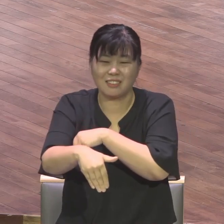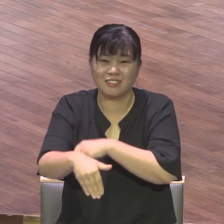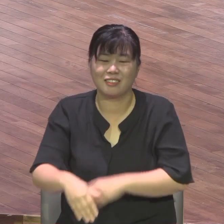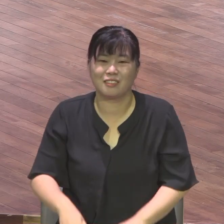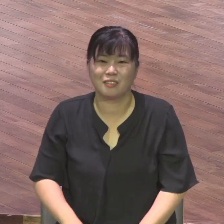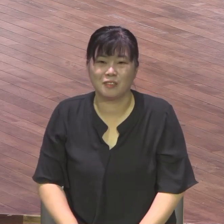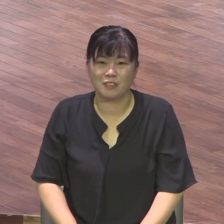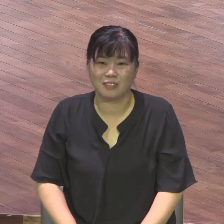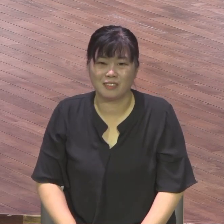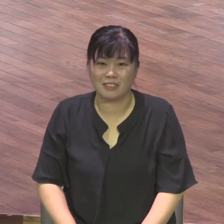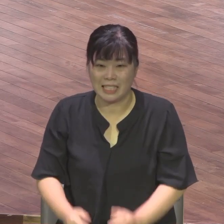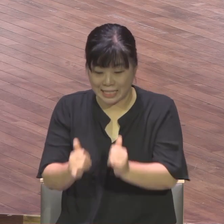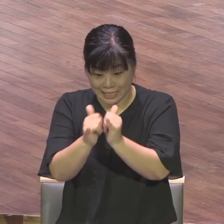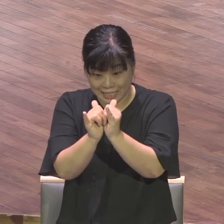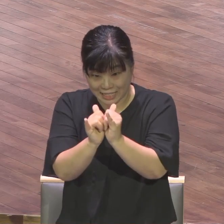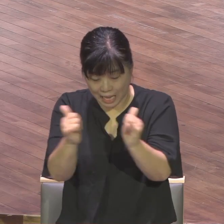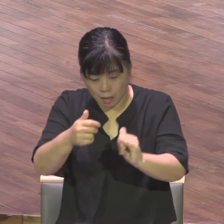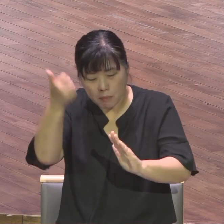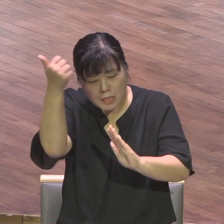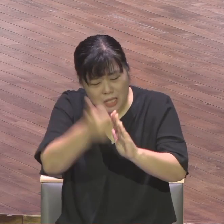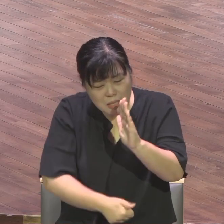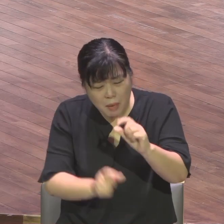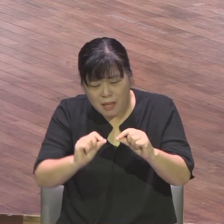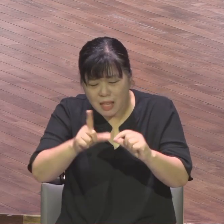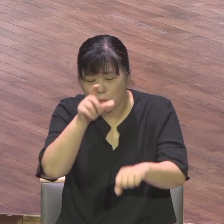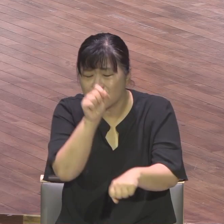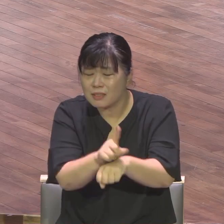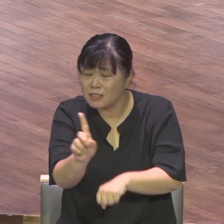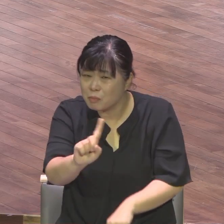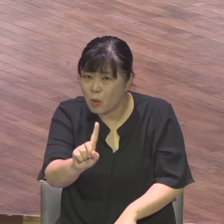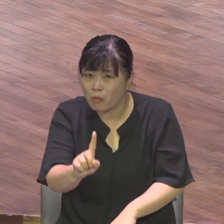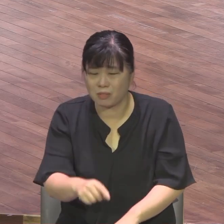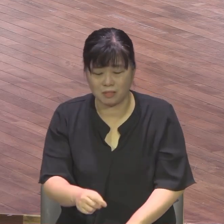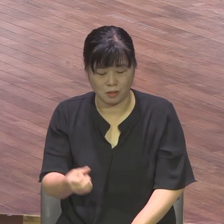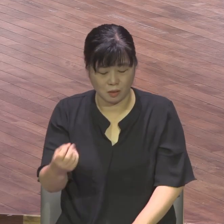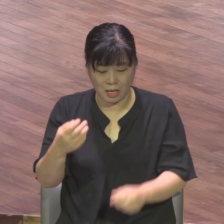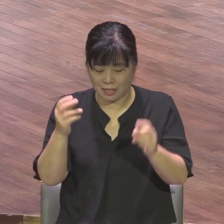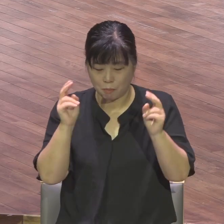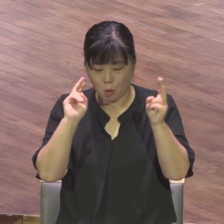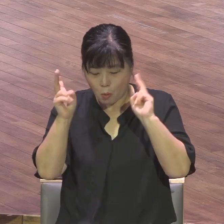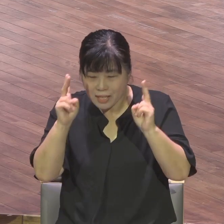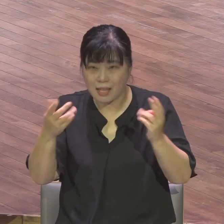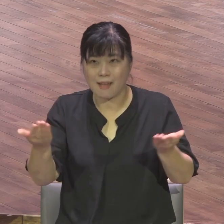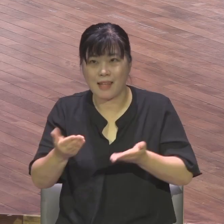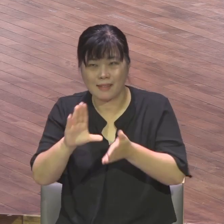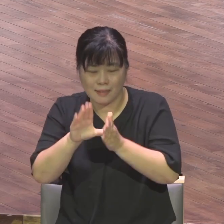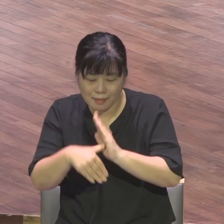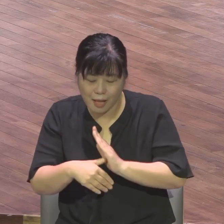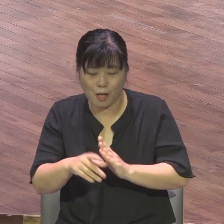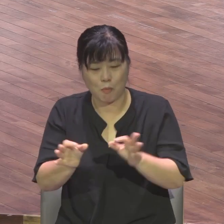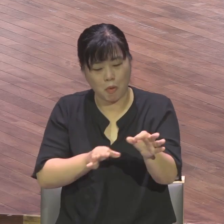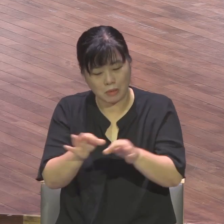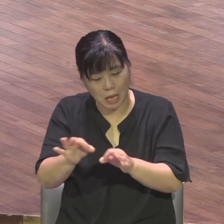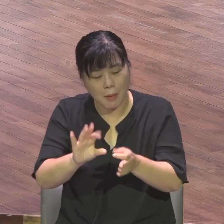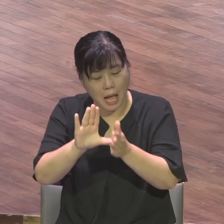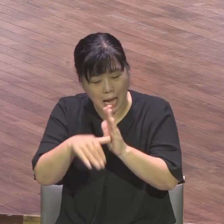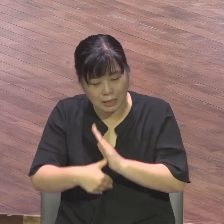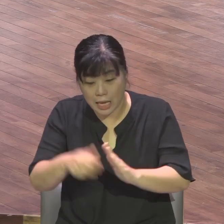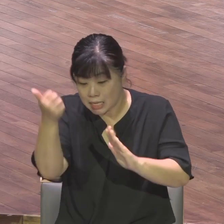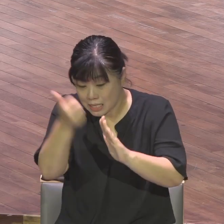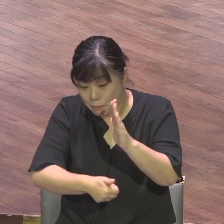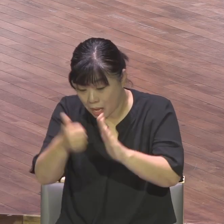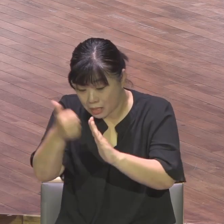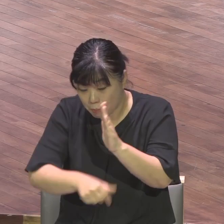왜 사업에 실패한지 아시냐고요? 왜 직장생활에서 인정받지 못한지 아세요? 심지어